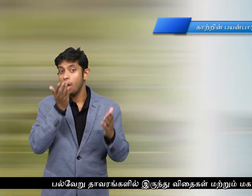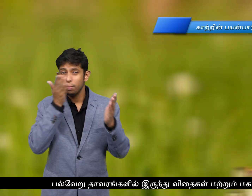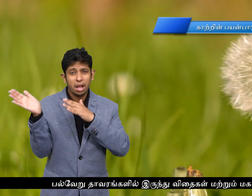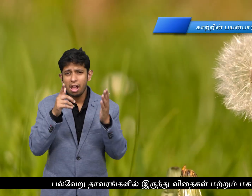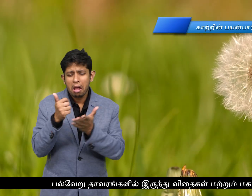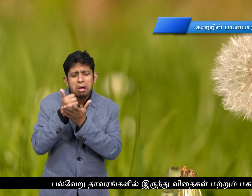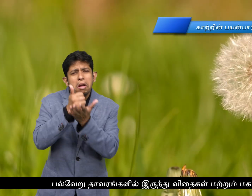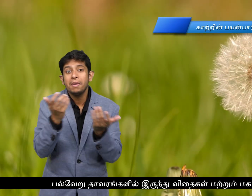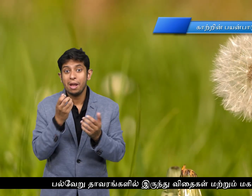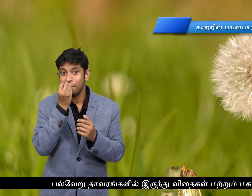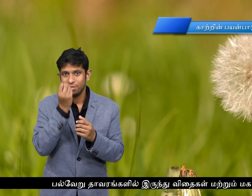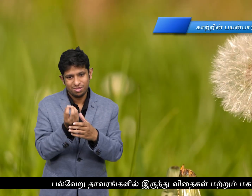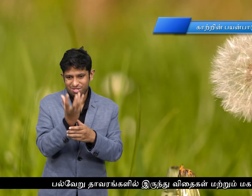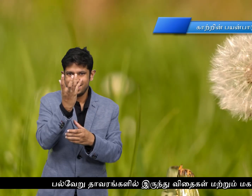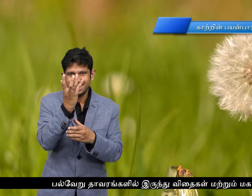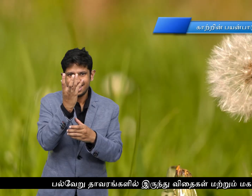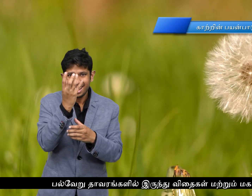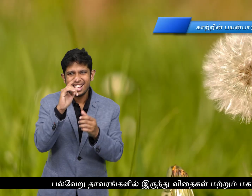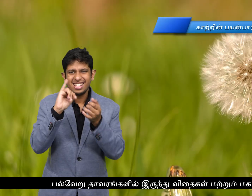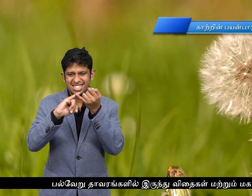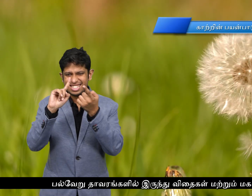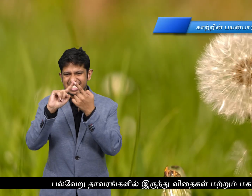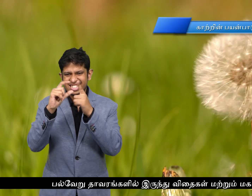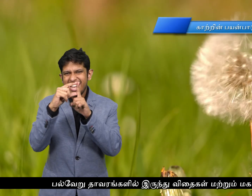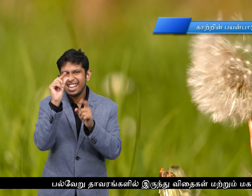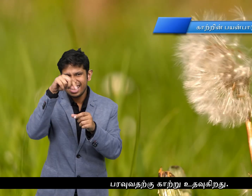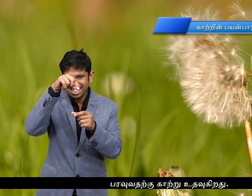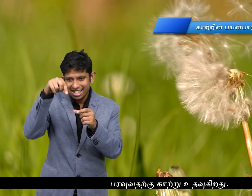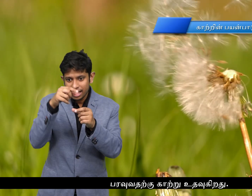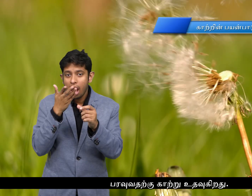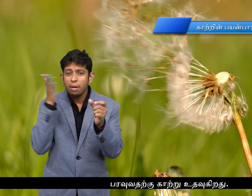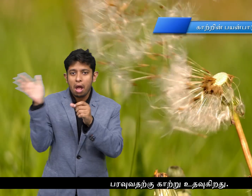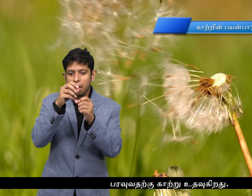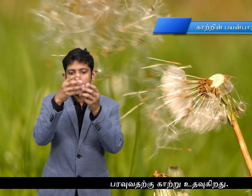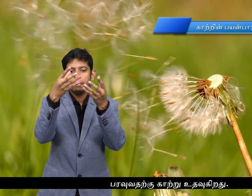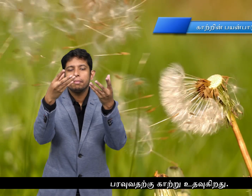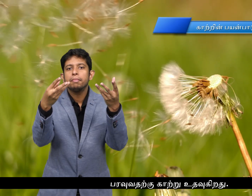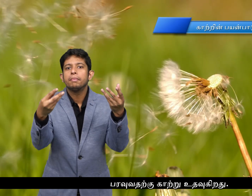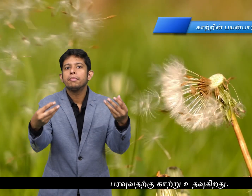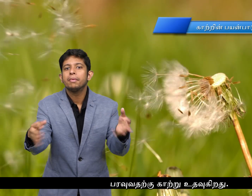பல்வேறு தாவரங்களில் இருந்து விதைகள் மற்றும் மகரந்தங்கள் பரவுவதற்கு காற்று உதவுகிறது.